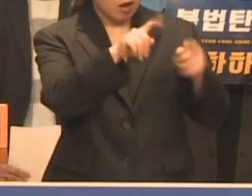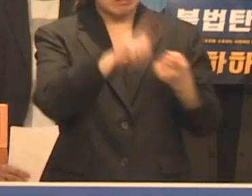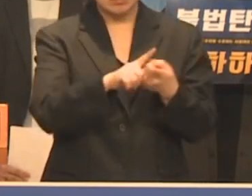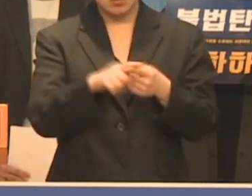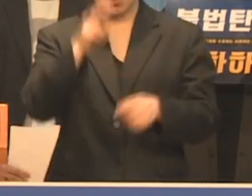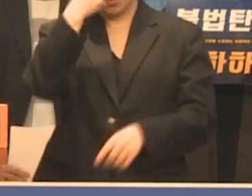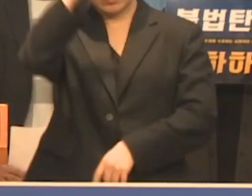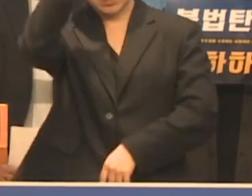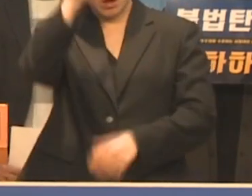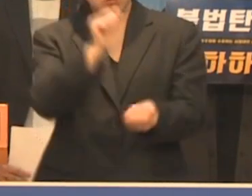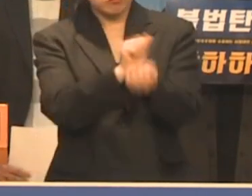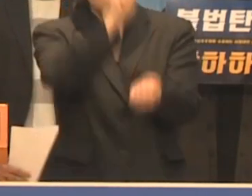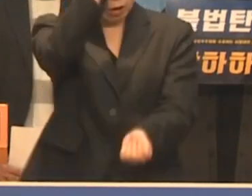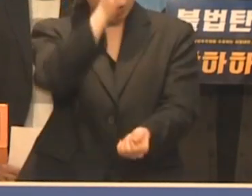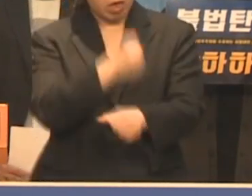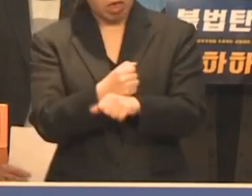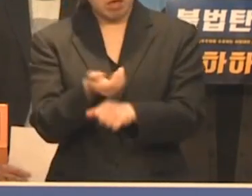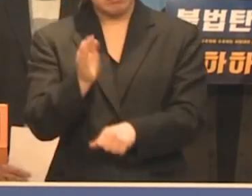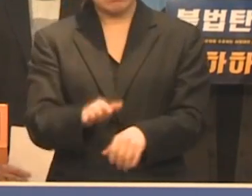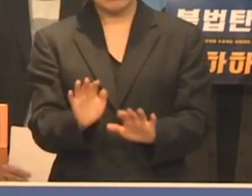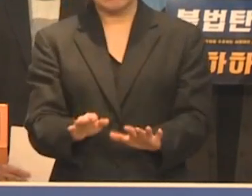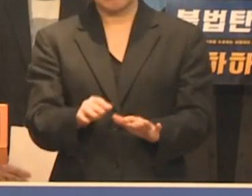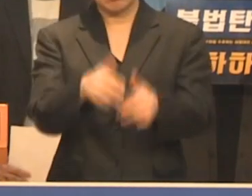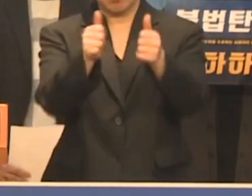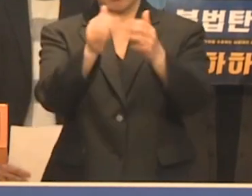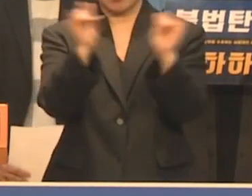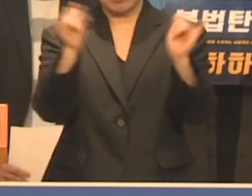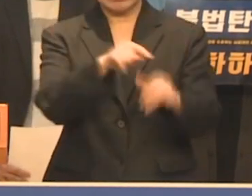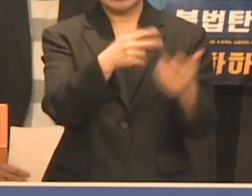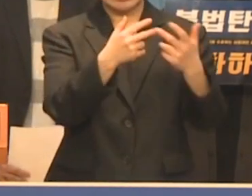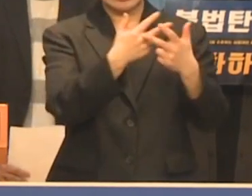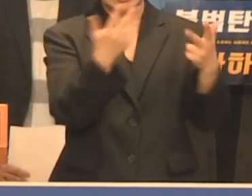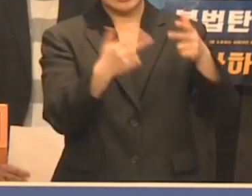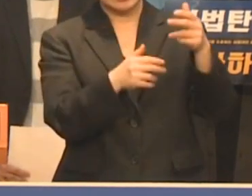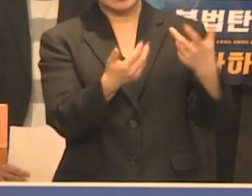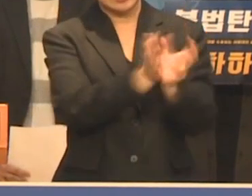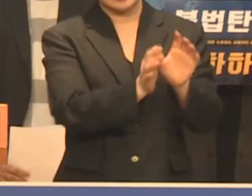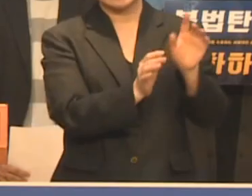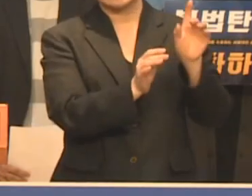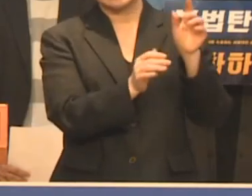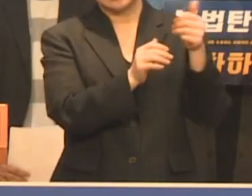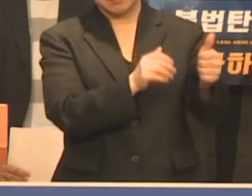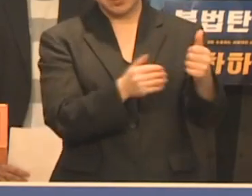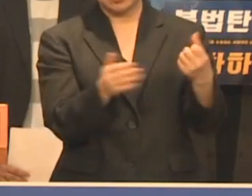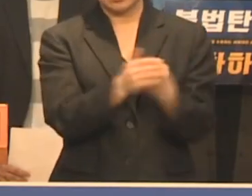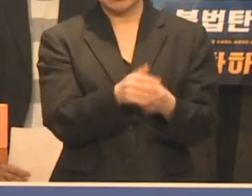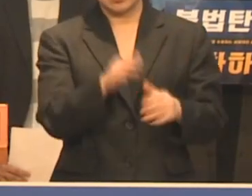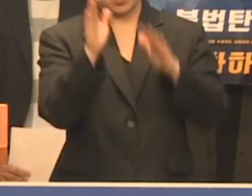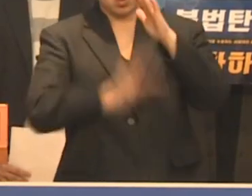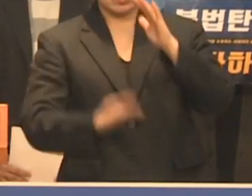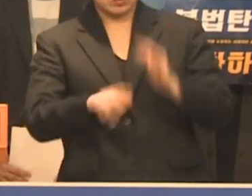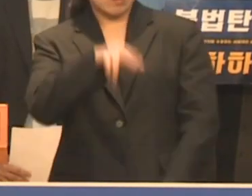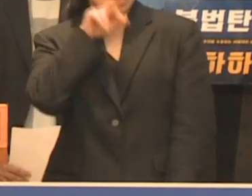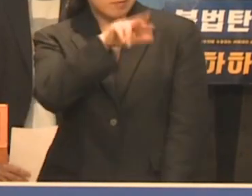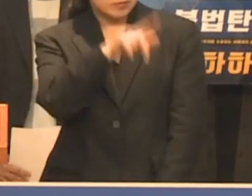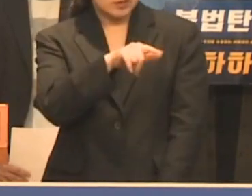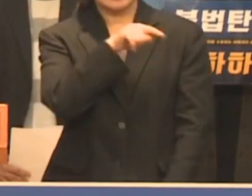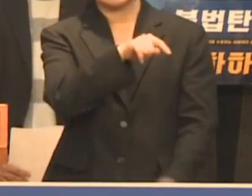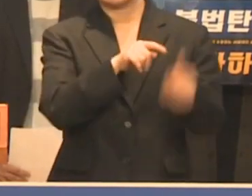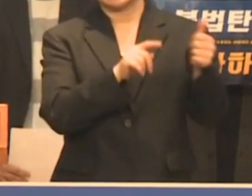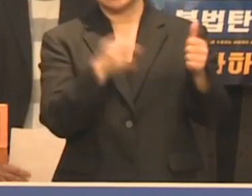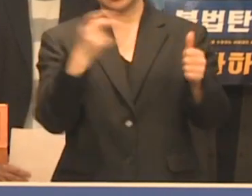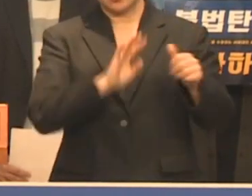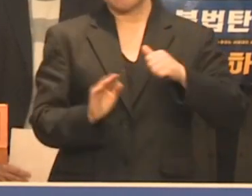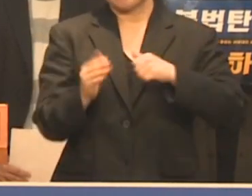검찰은 구속영장을 청구했지만 법원은 제1야당 대표로서 공적 감시와 비판의 대상이며 피의자의 방어권